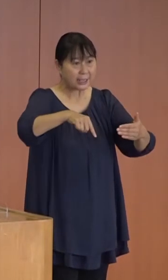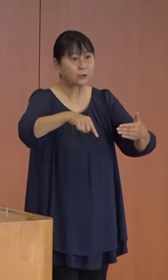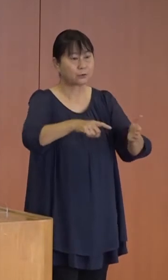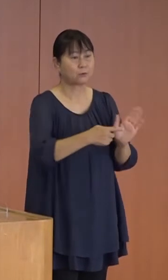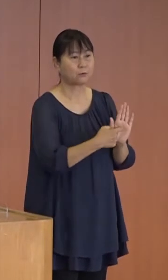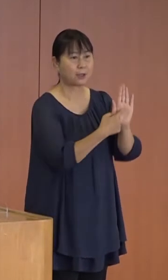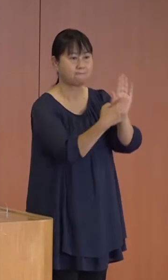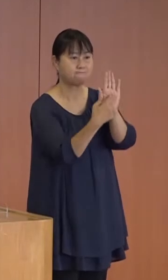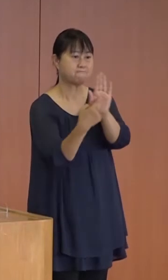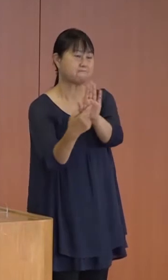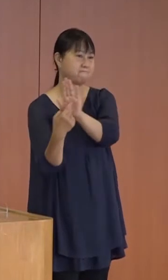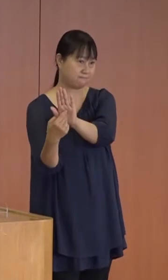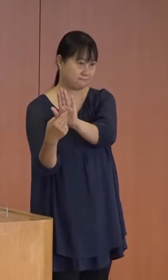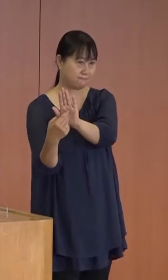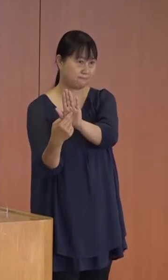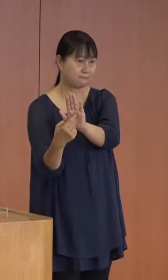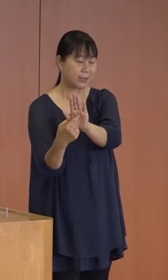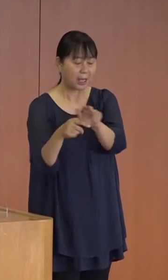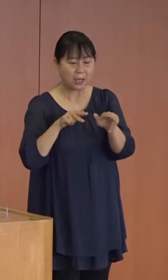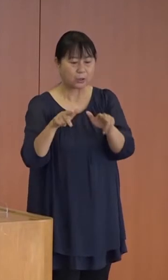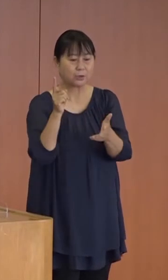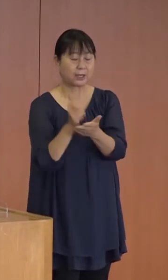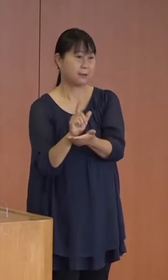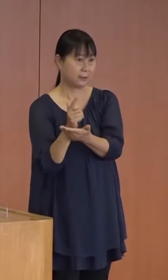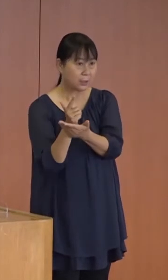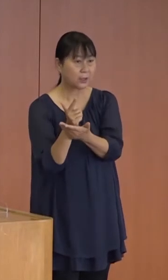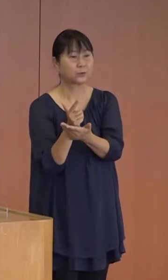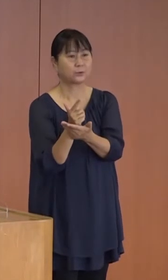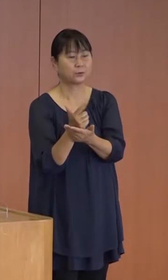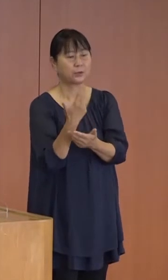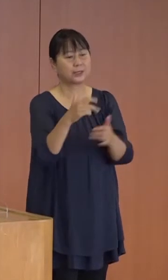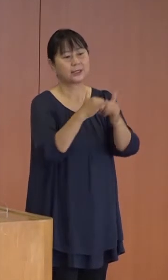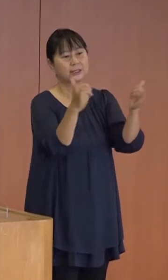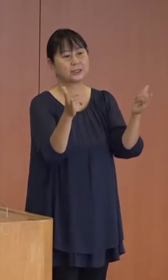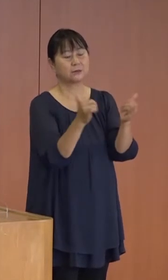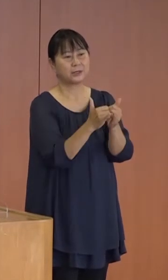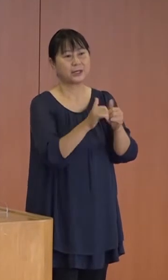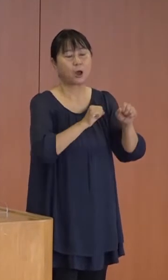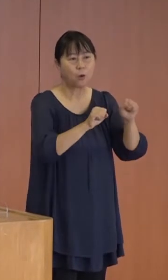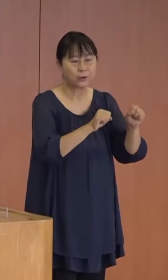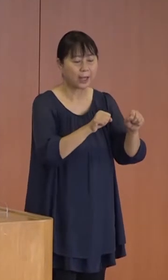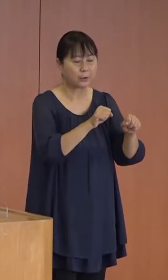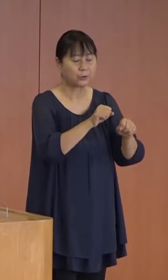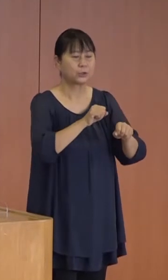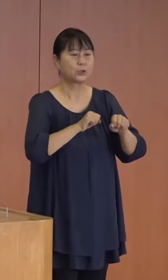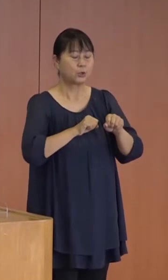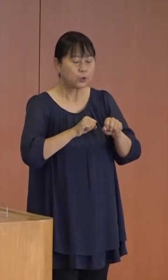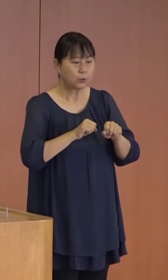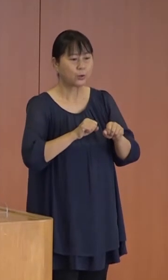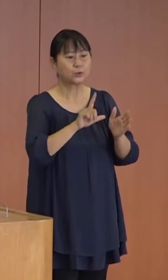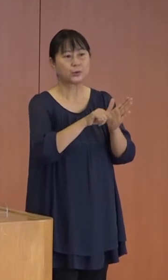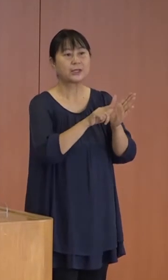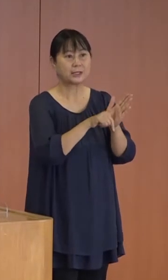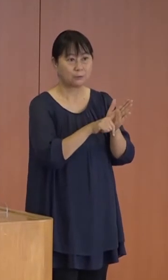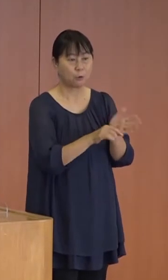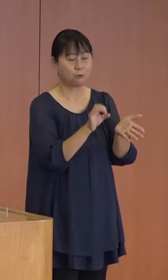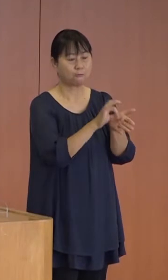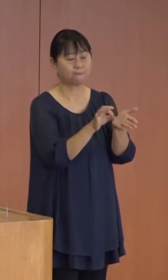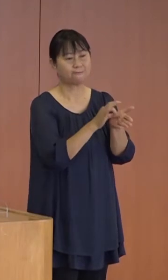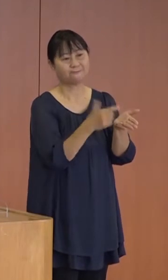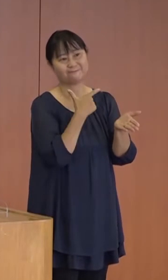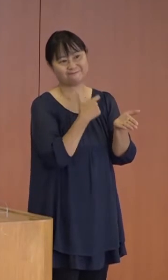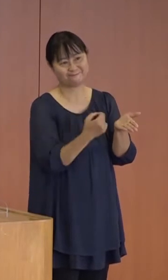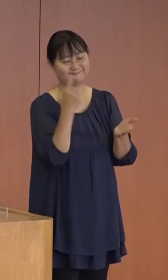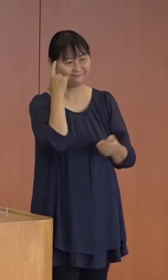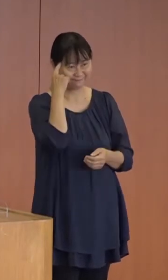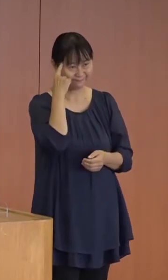か、行政だけでなく市民が行う活動の際にも活用していただけるもの